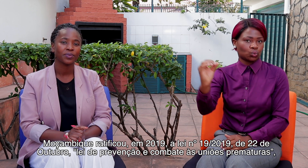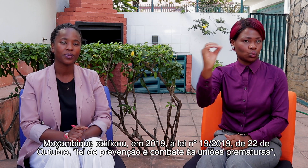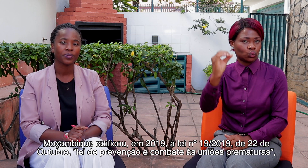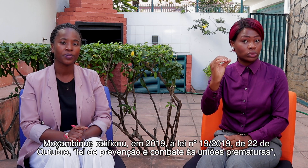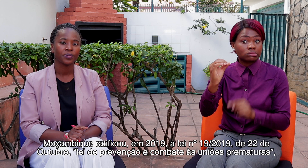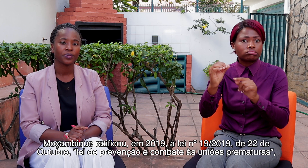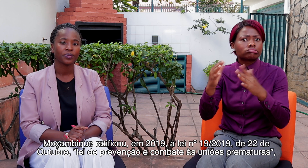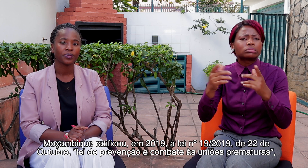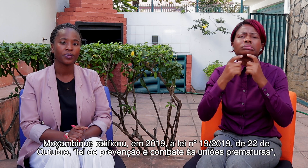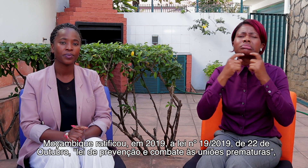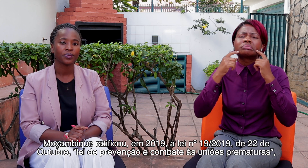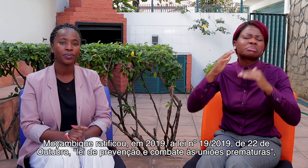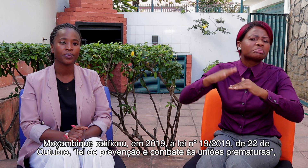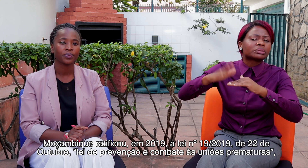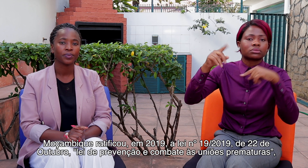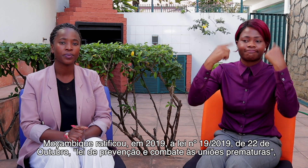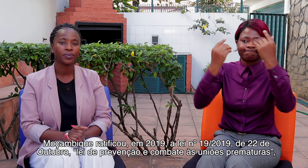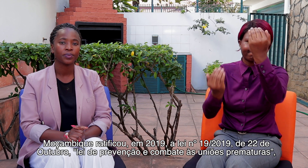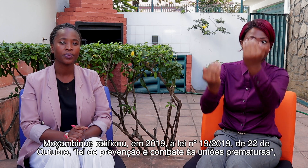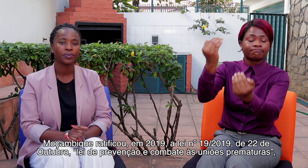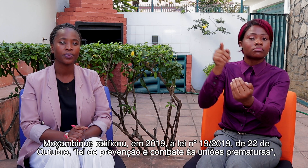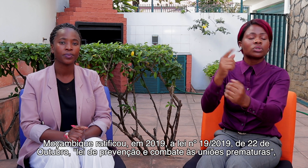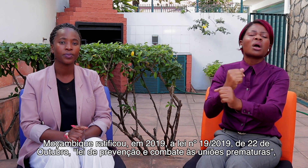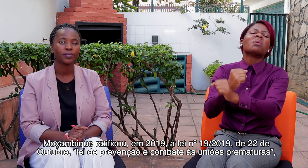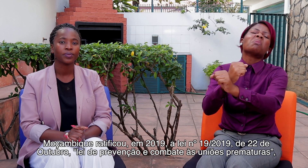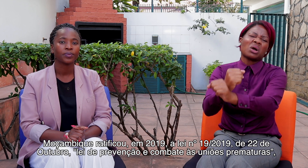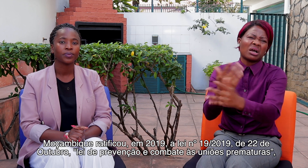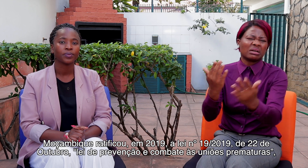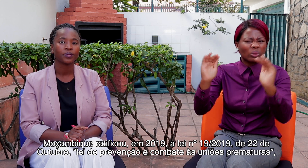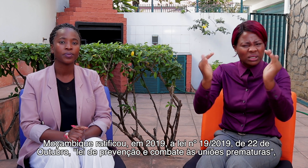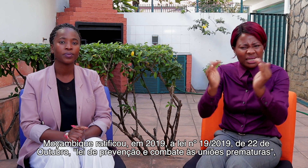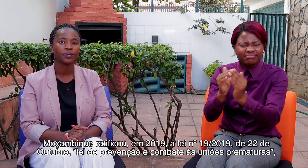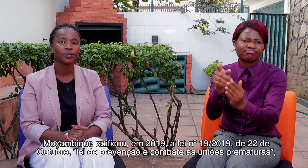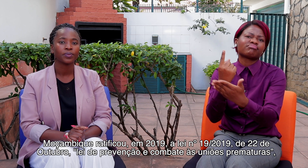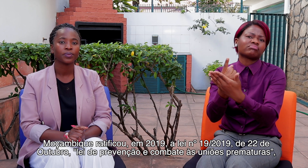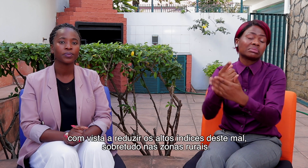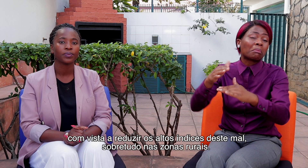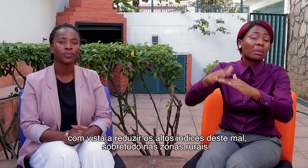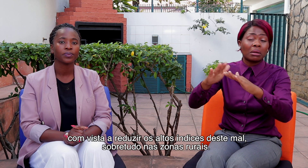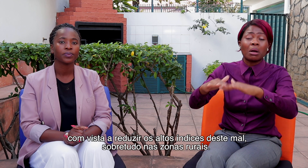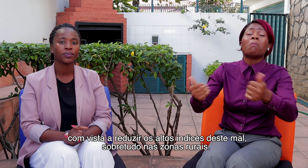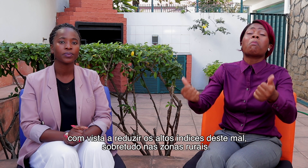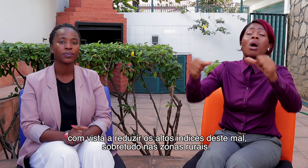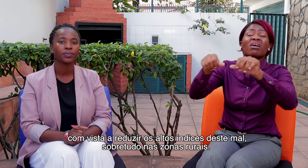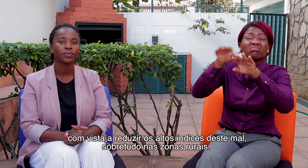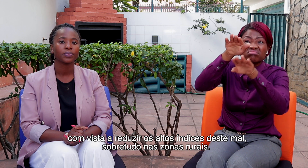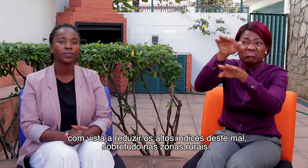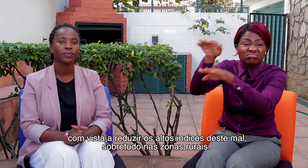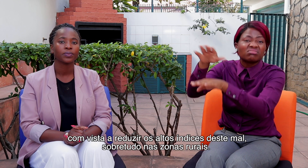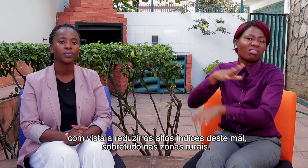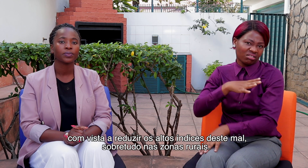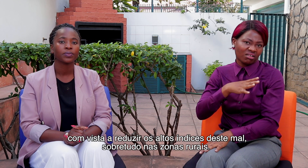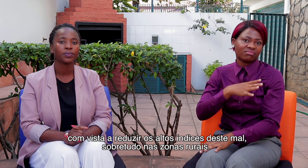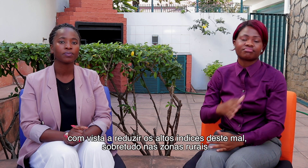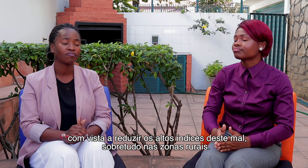19/2019, de 22 de outubro, Lei de Prevenção e Combate às Uniões Prematuras, com vista a reduzir os